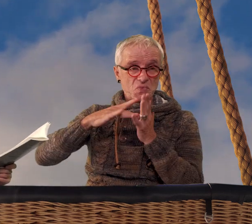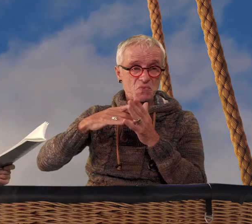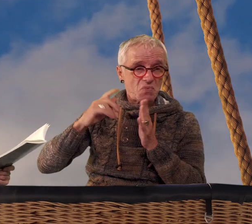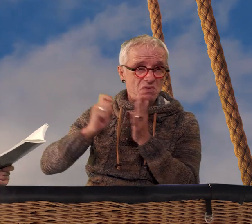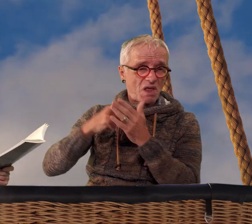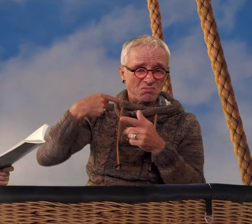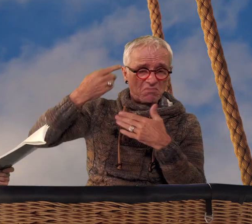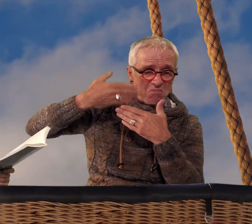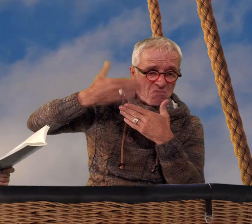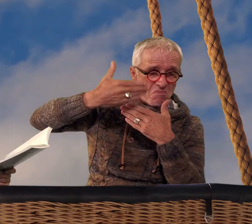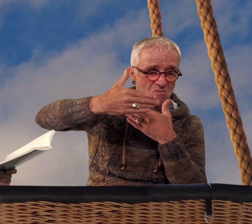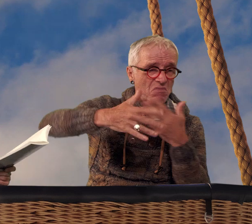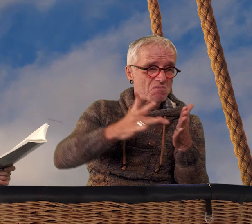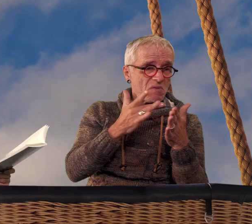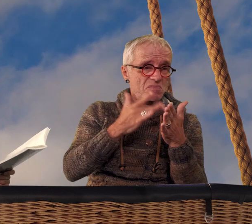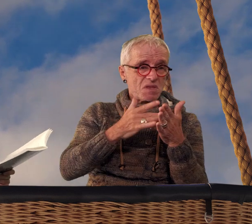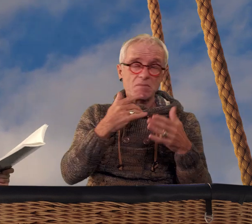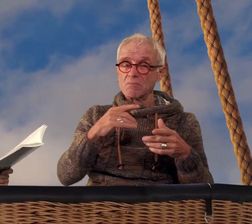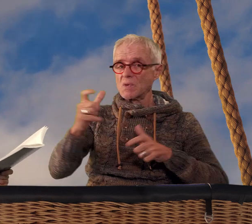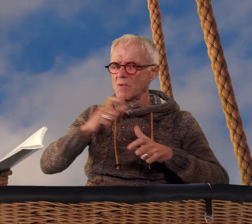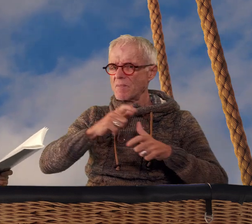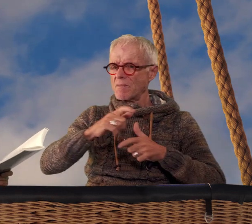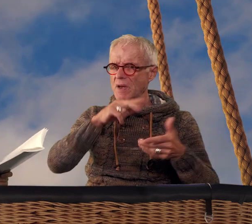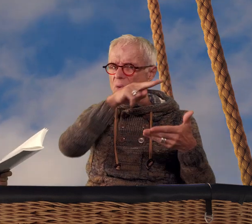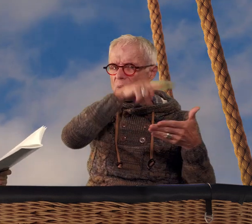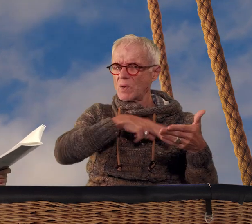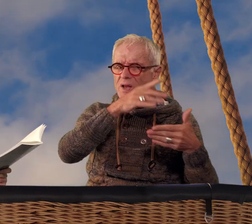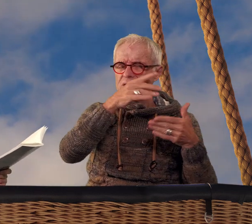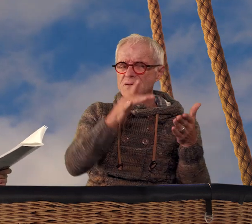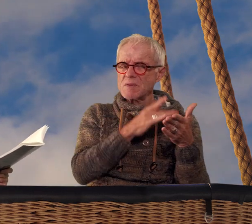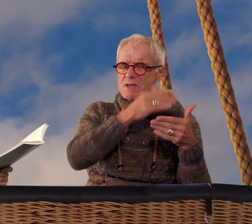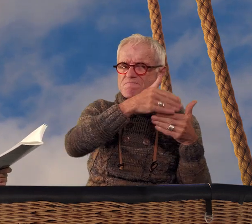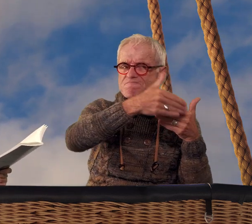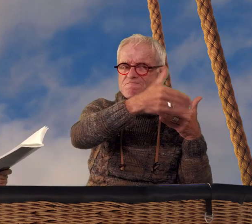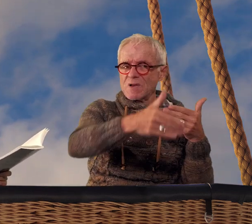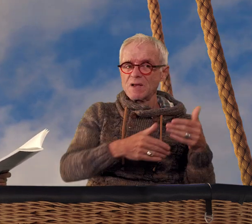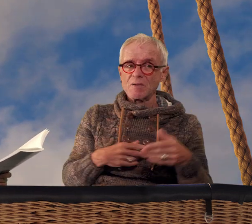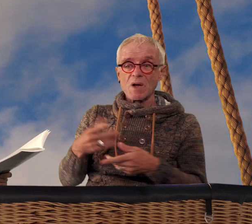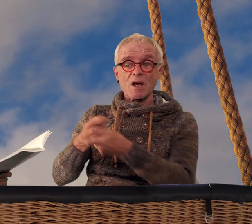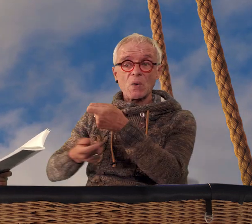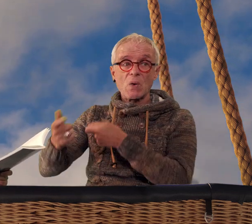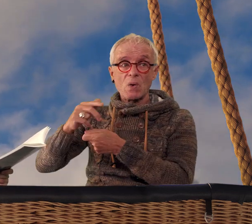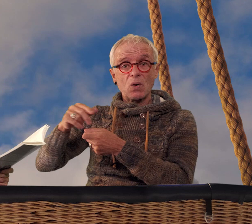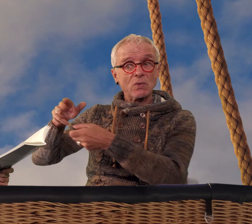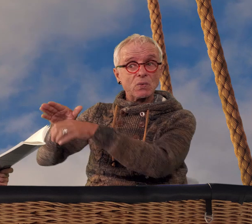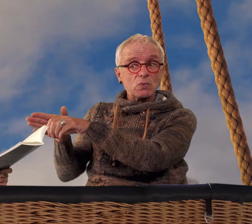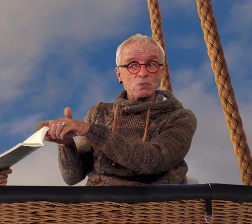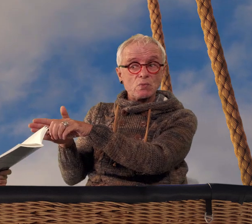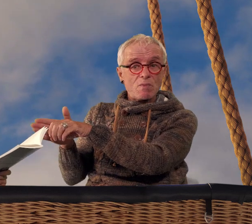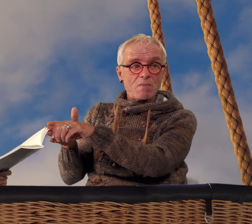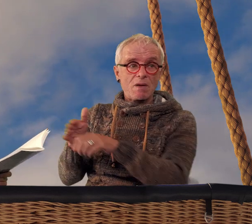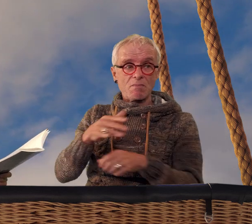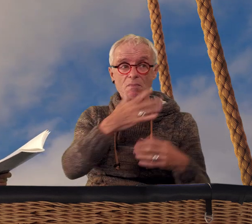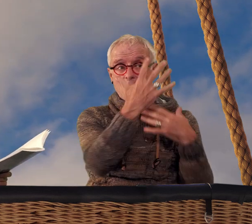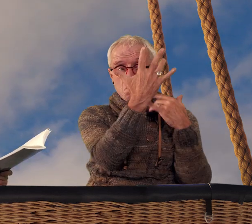» Pendant que mon compagnon feuilletait ses papiers, j'avais saisi la corde de la soupape sans qu'il s'en fût aperçu. Il était